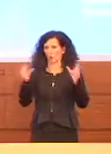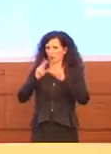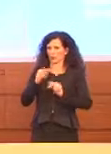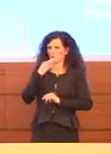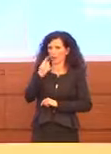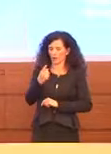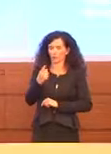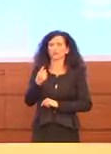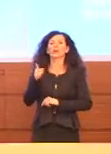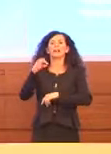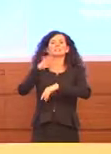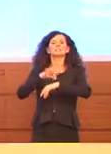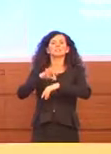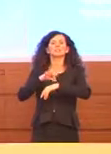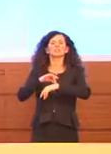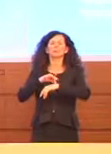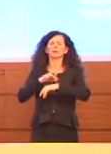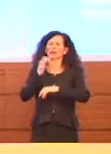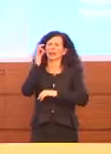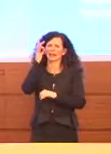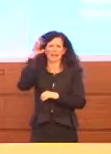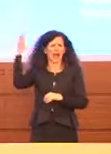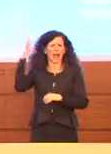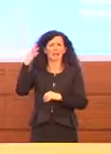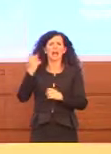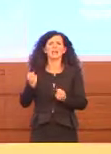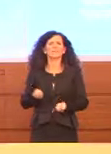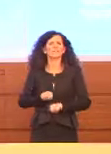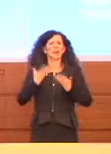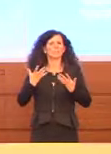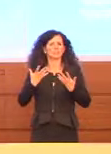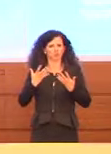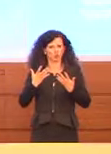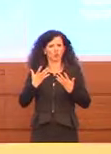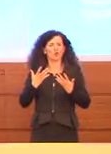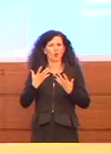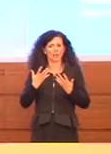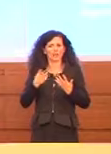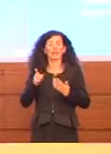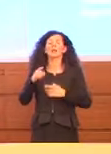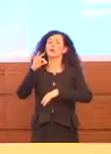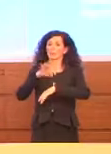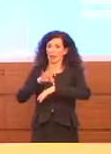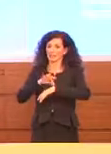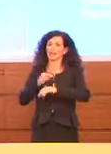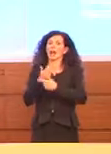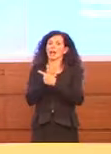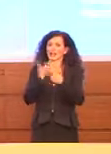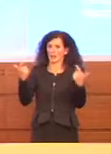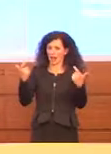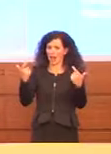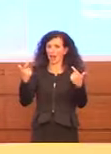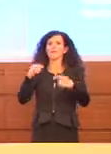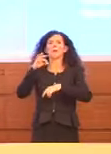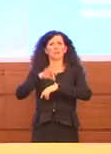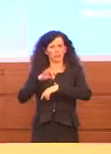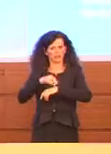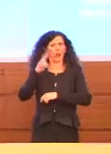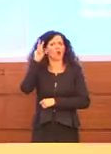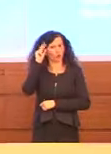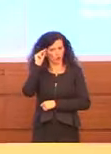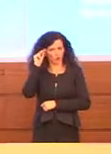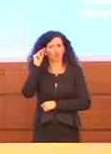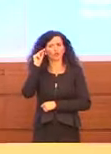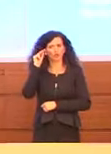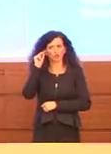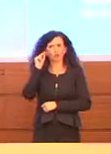rara è una sindrome infiammatore dei piccoli vasi è una malattia grave è una malattia conosciuta e ci sono state